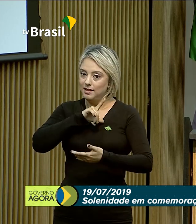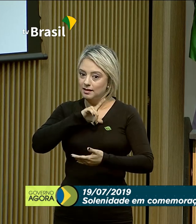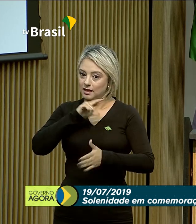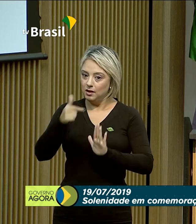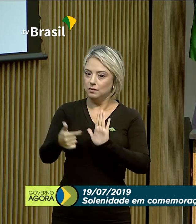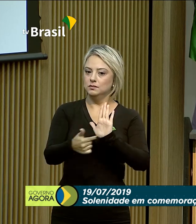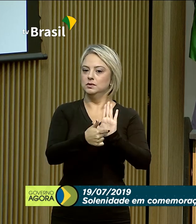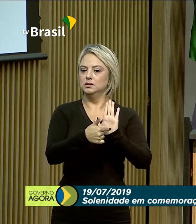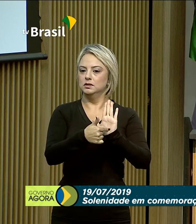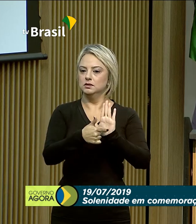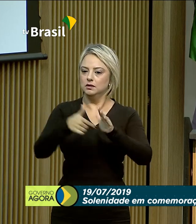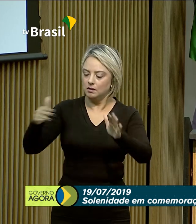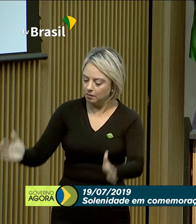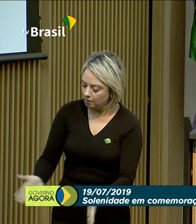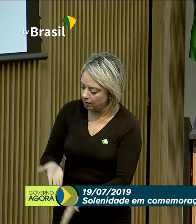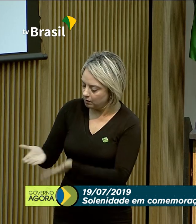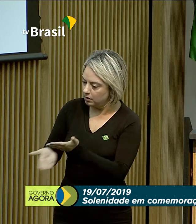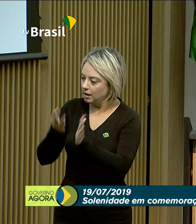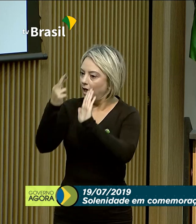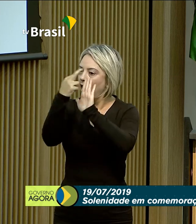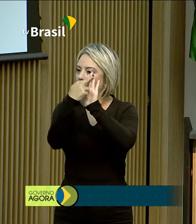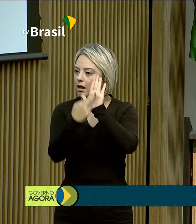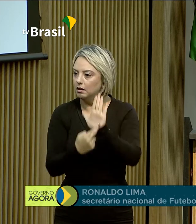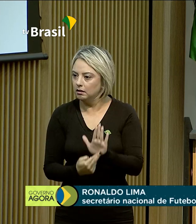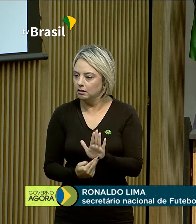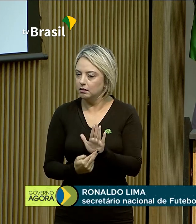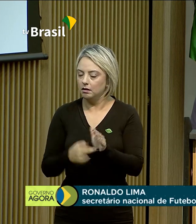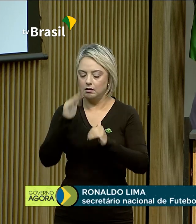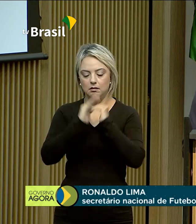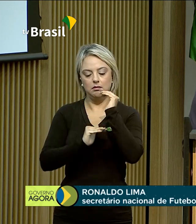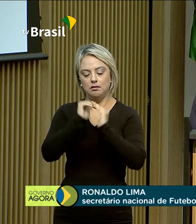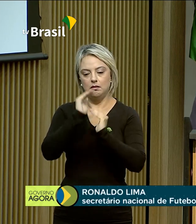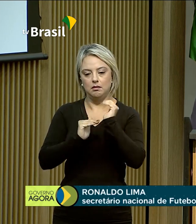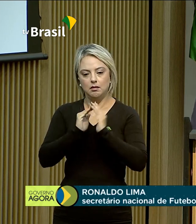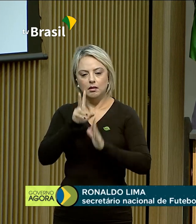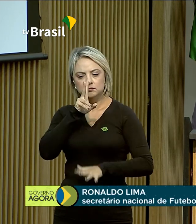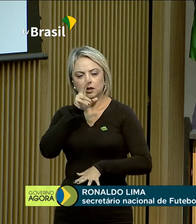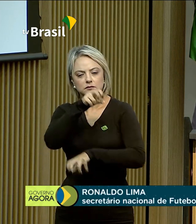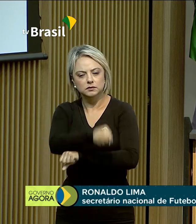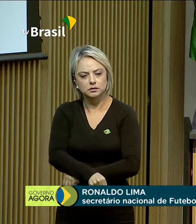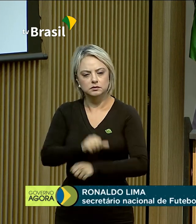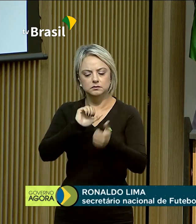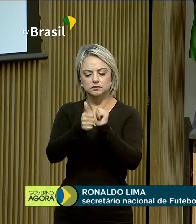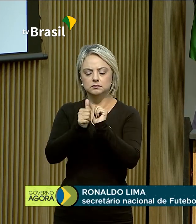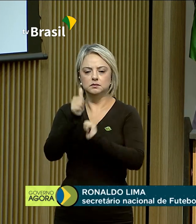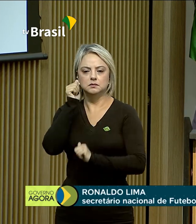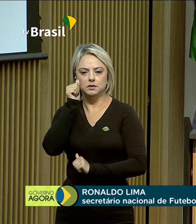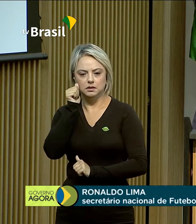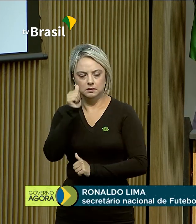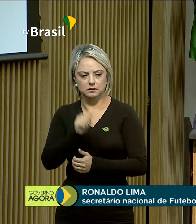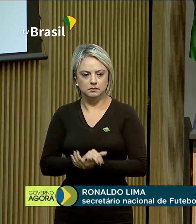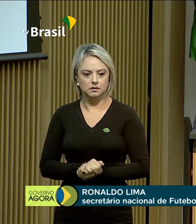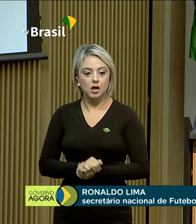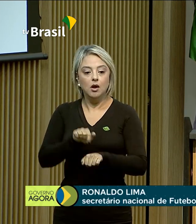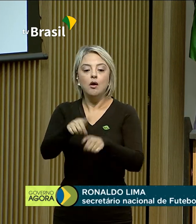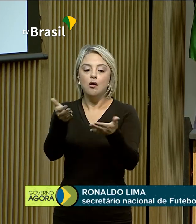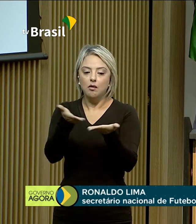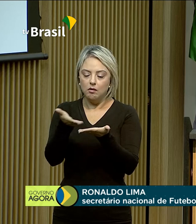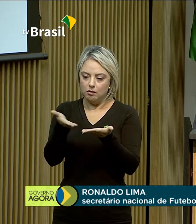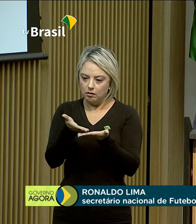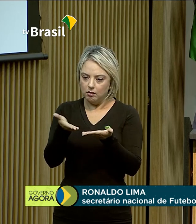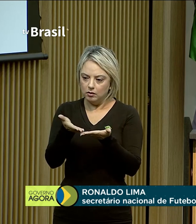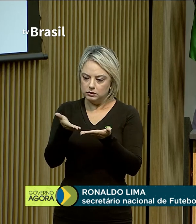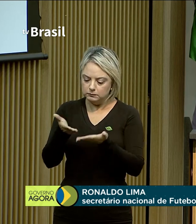um dos objetivos promover a regulamentação e a profissionalização para o fortalecimento do futebol feminino, hoje